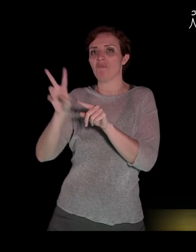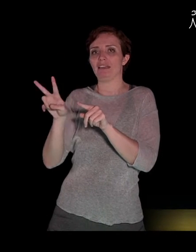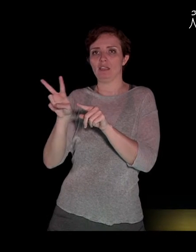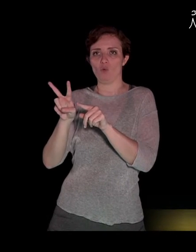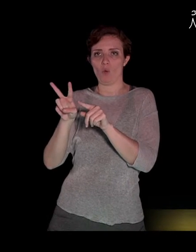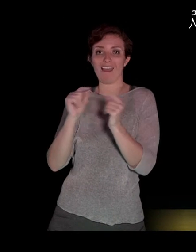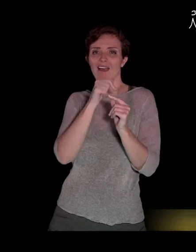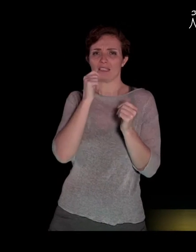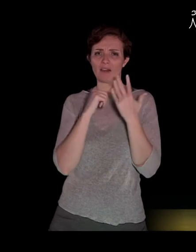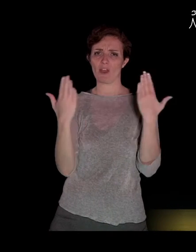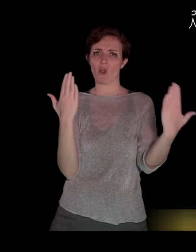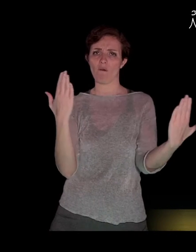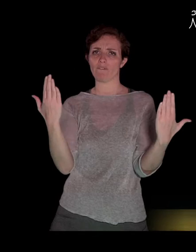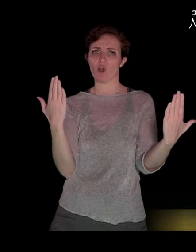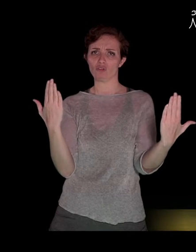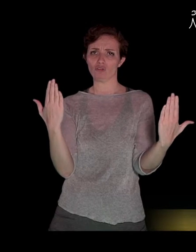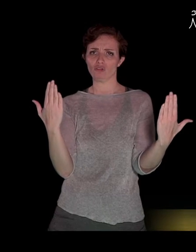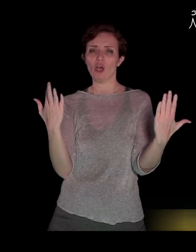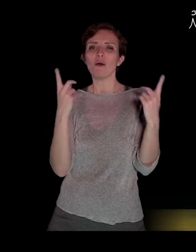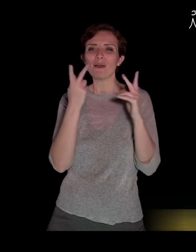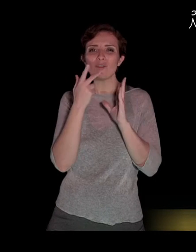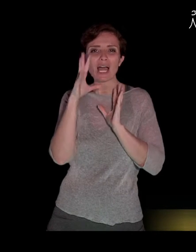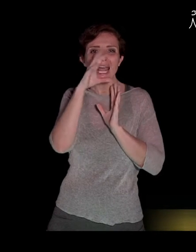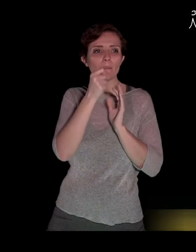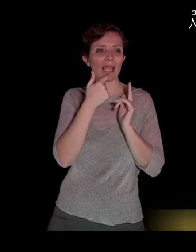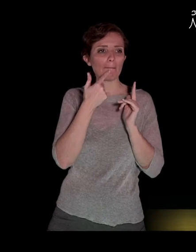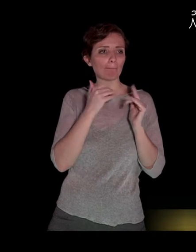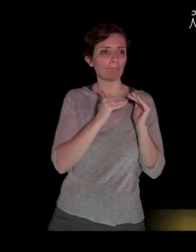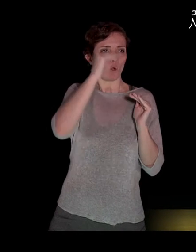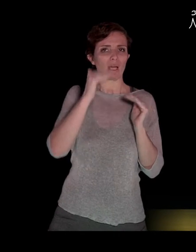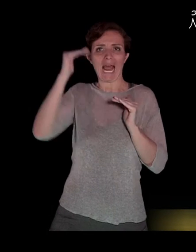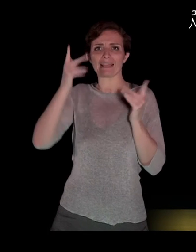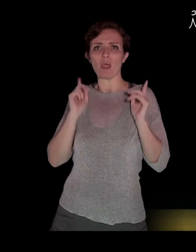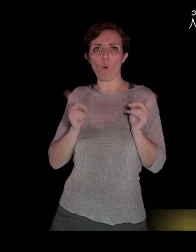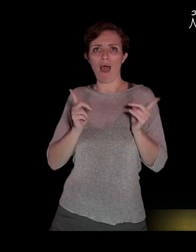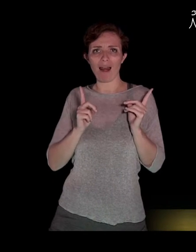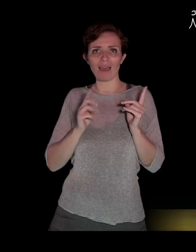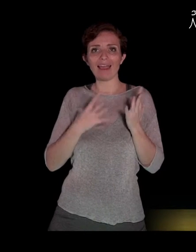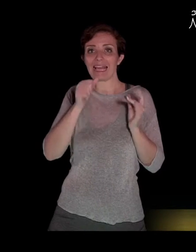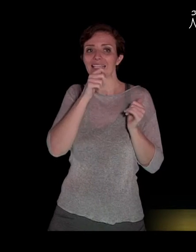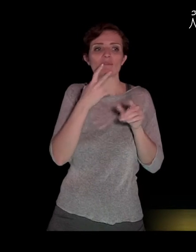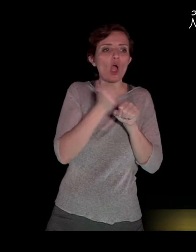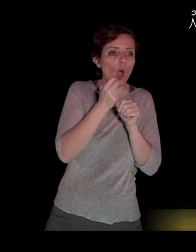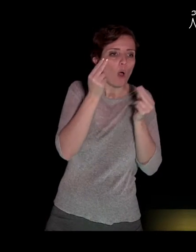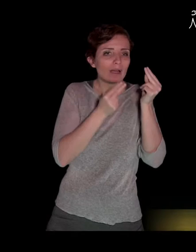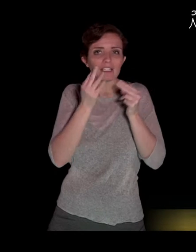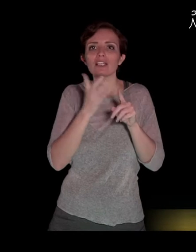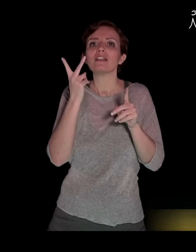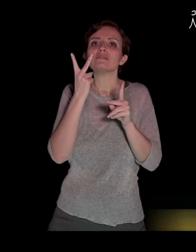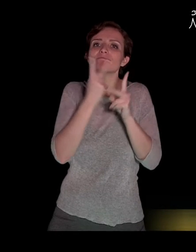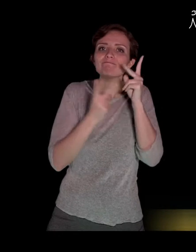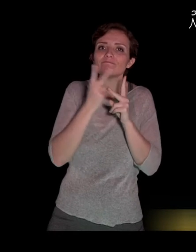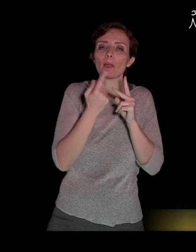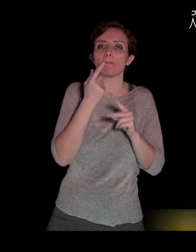per confrontarvi per capire quale più grande dei due devo andare a effettuare un'operazione per la ricerca del minimo comune indice devo andare a vedere